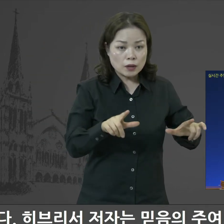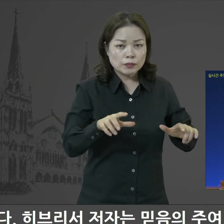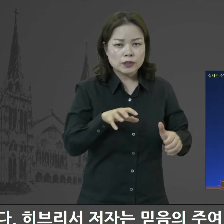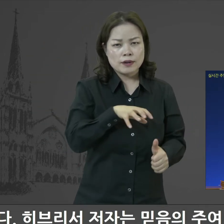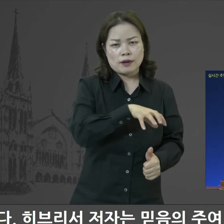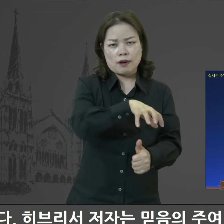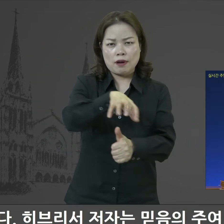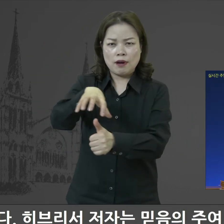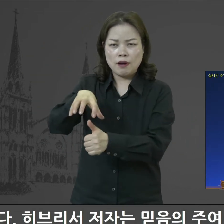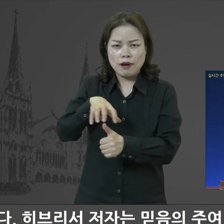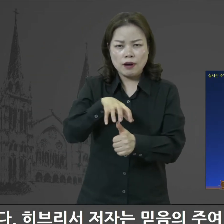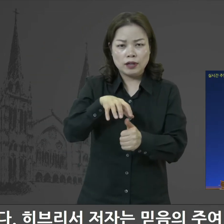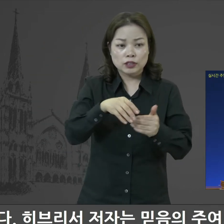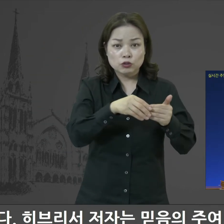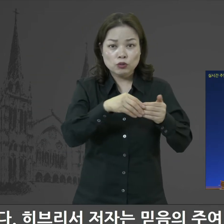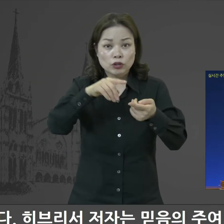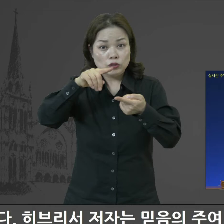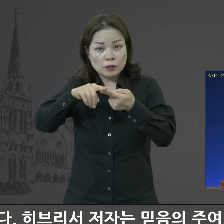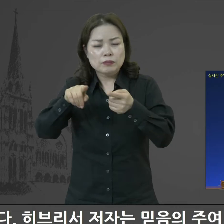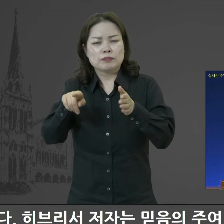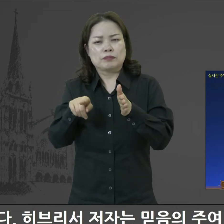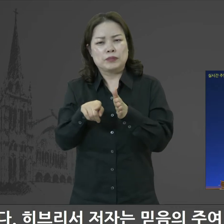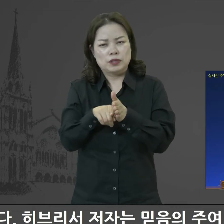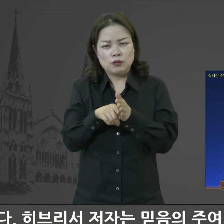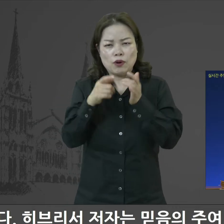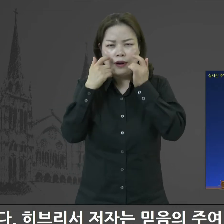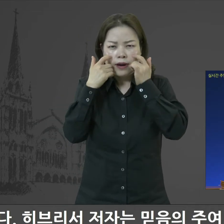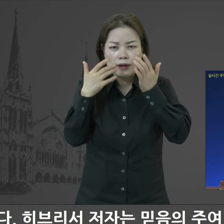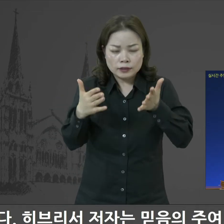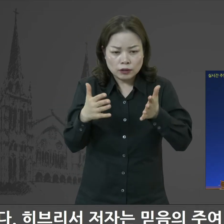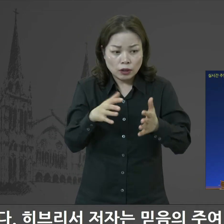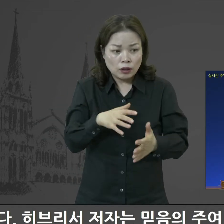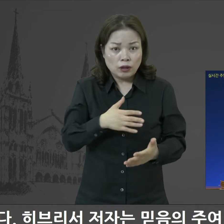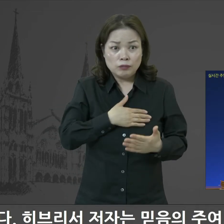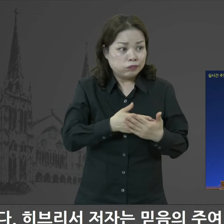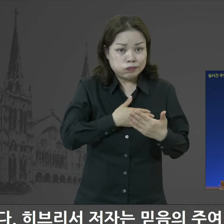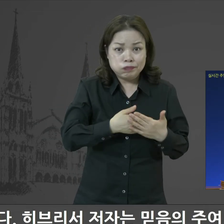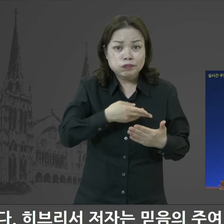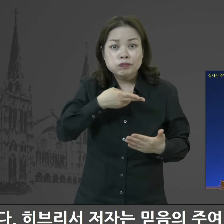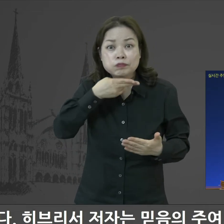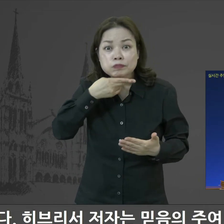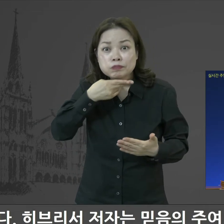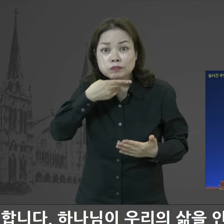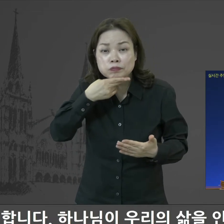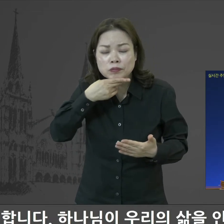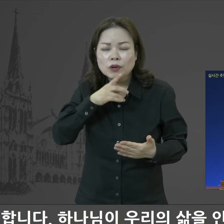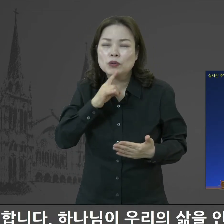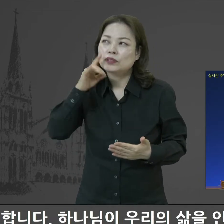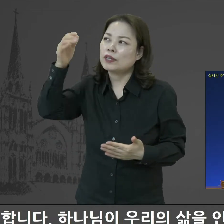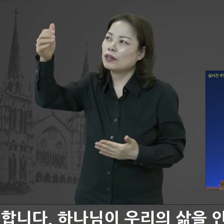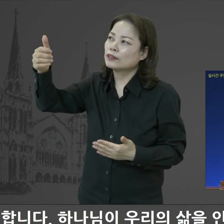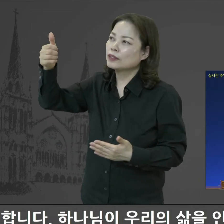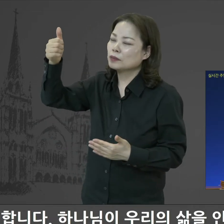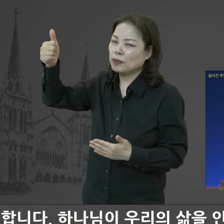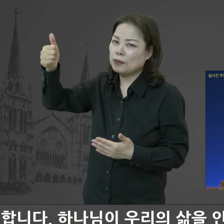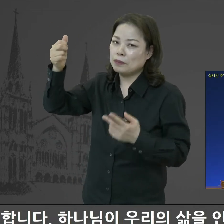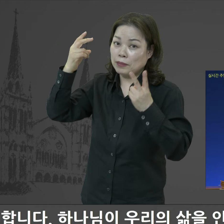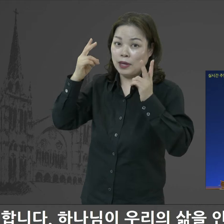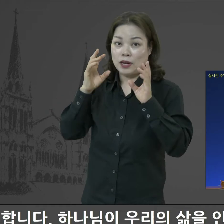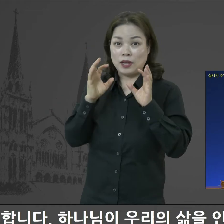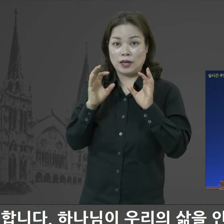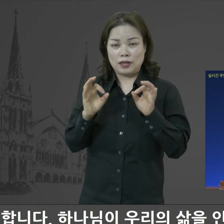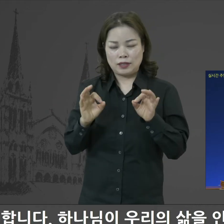인도하고 계시구나, 그 사실을 믿음으로 확신하며 불안해하지 않고 두려워하지 않고 오직 그 하나님만